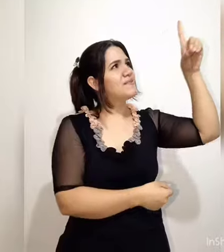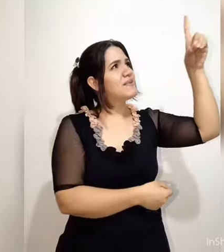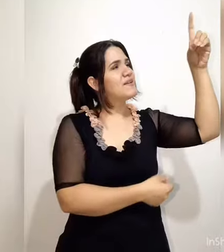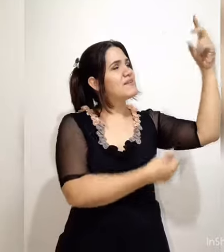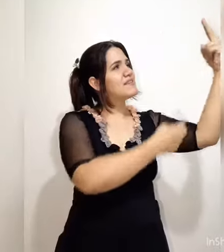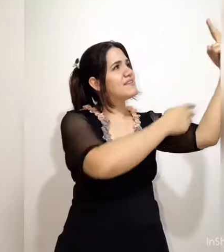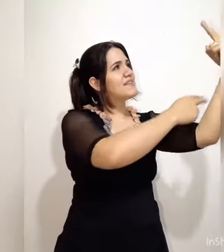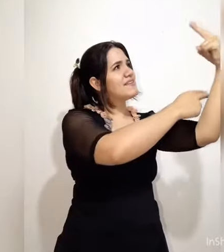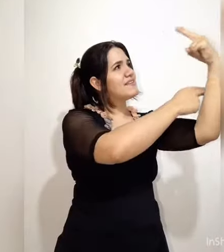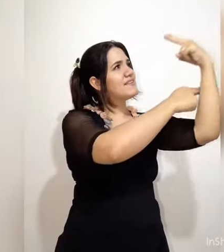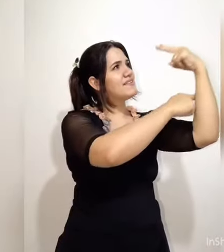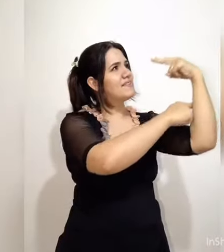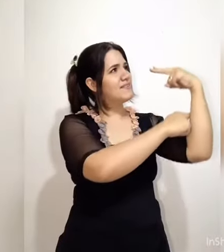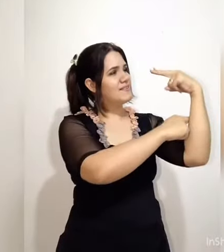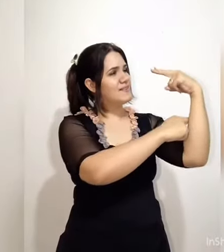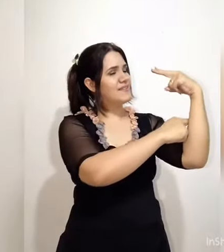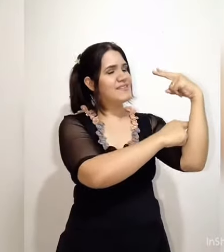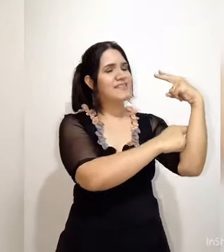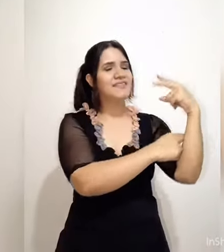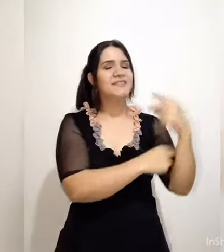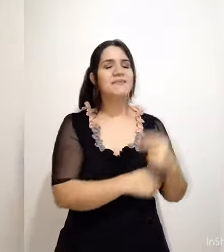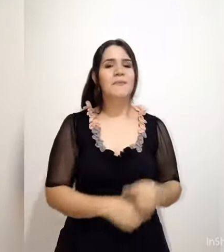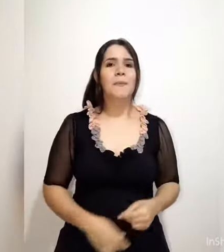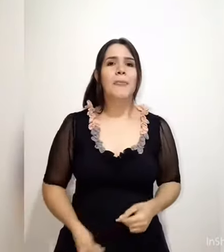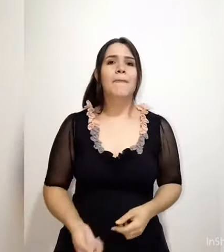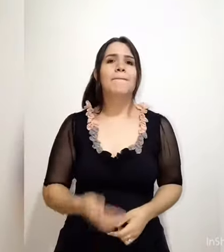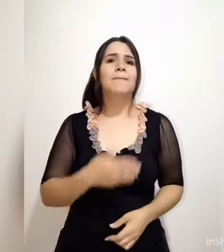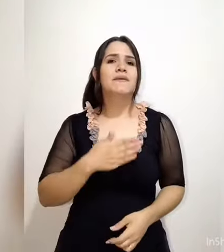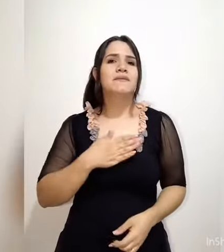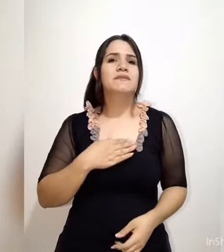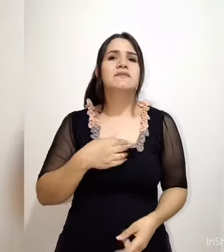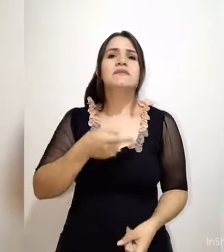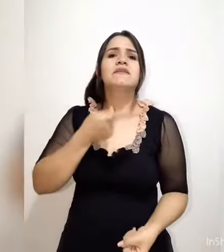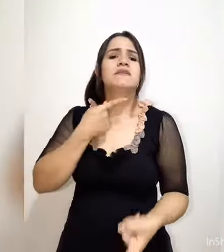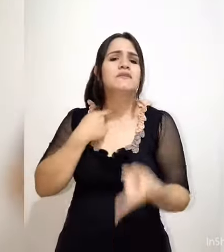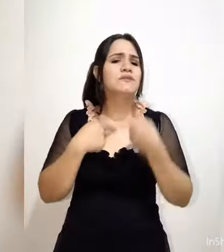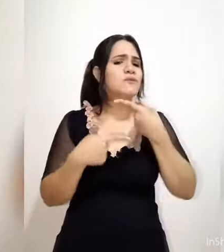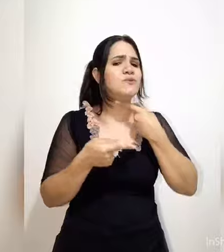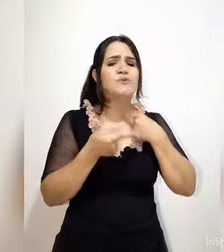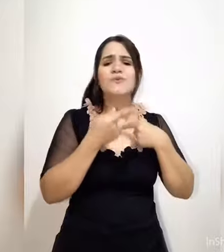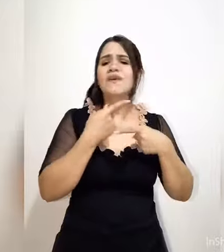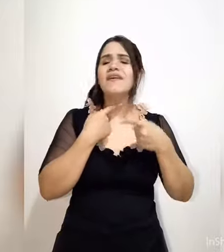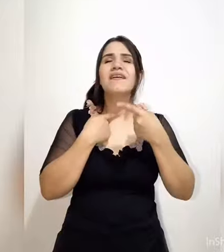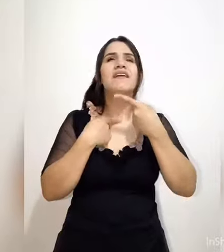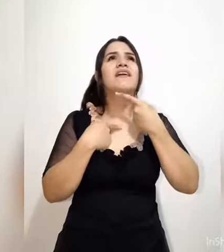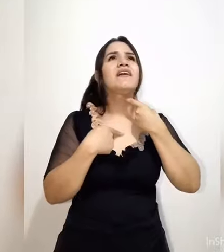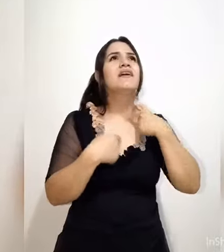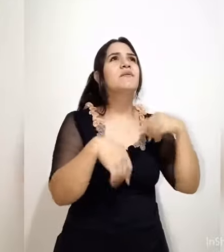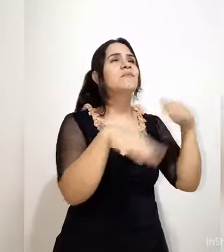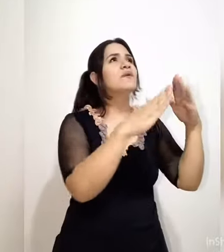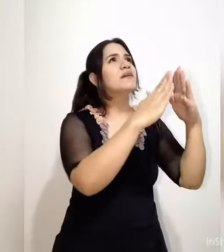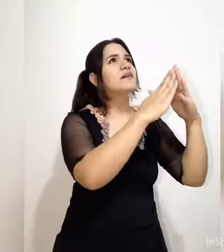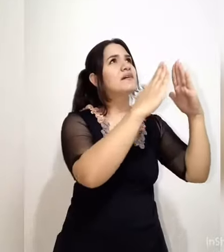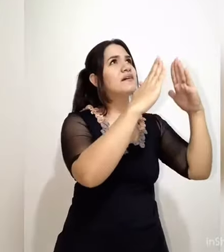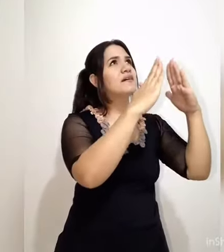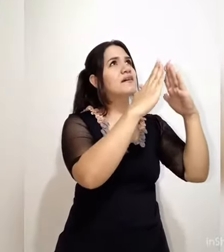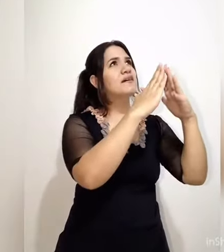meu Senhor Meu desejo é morar